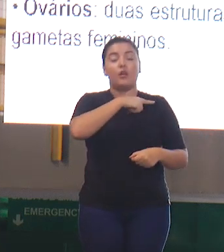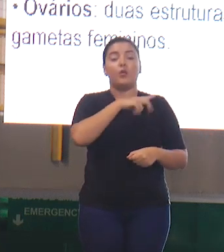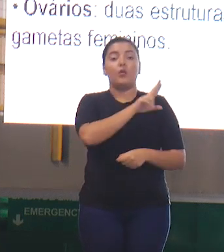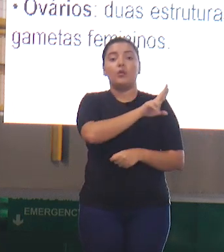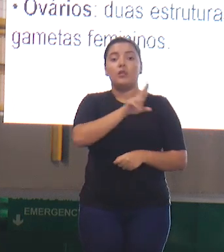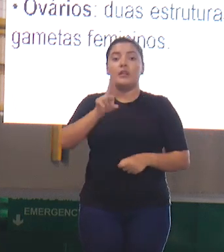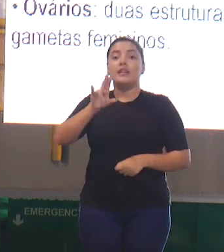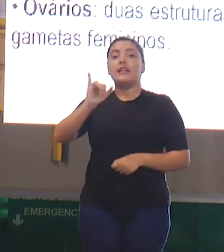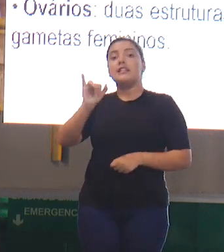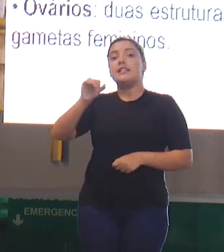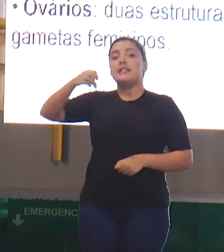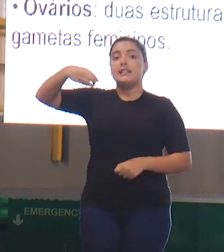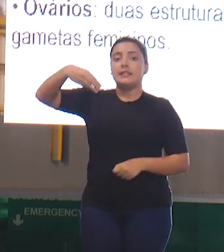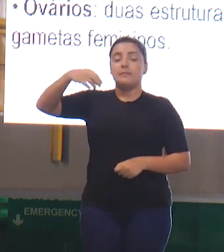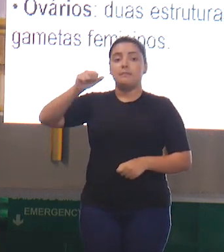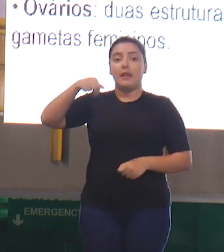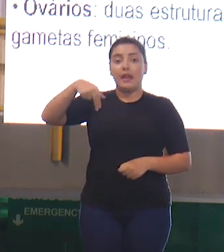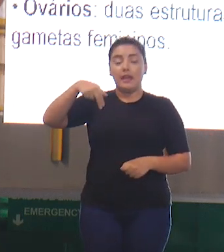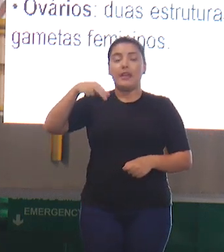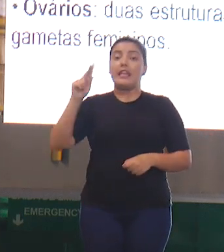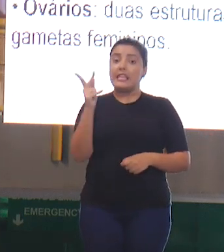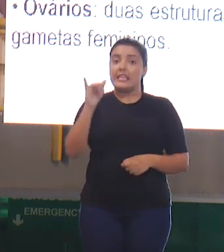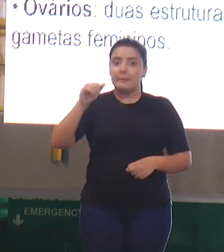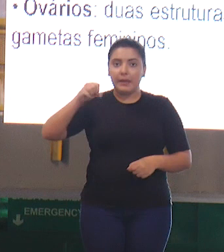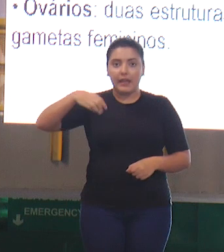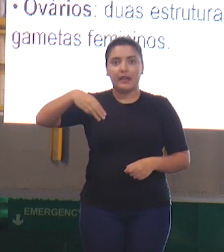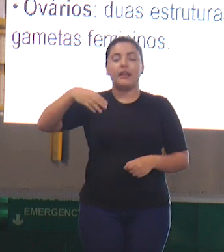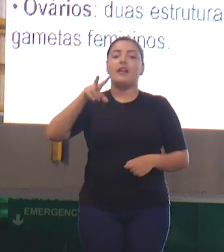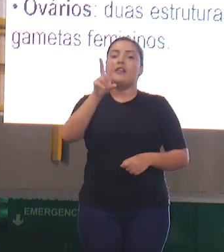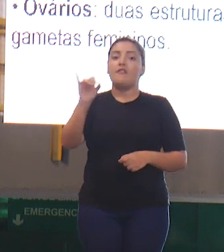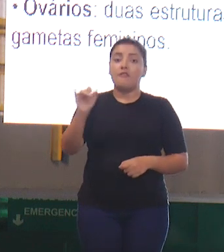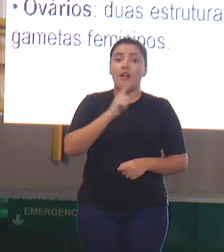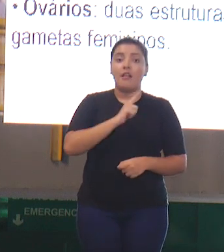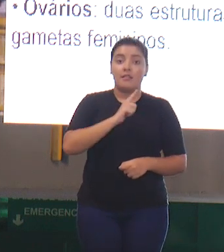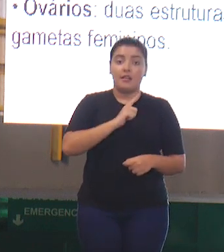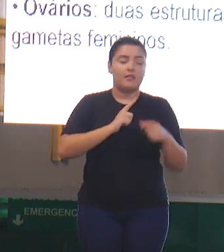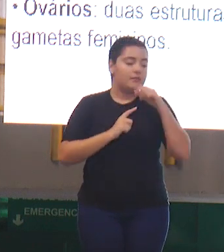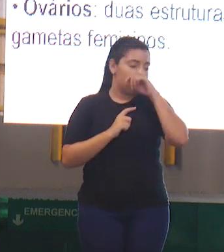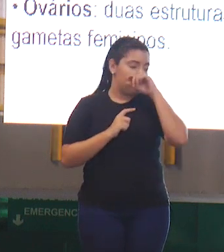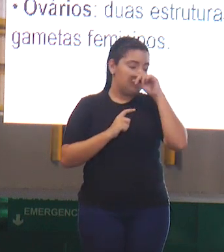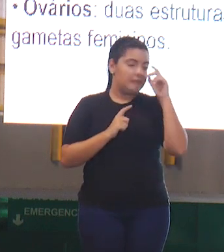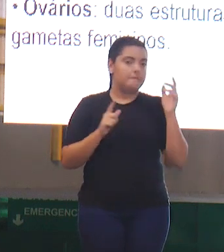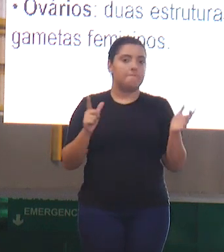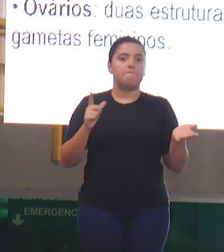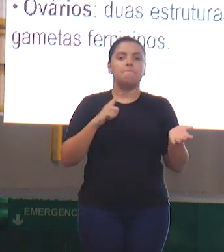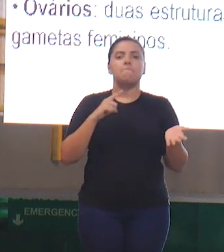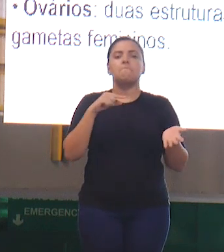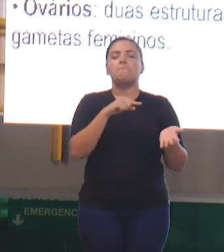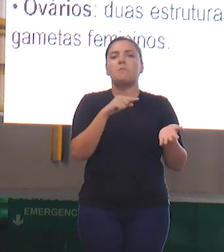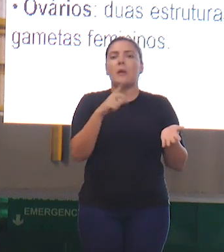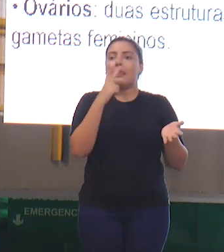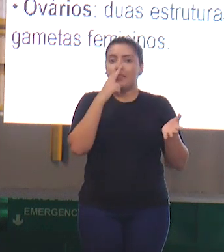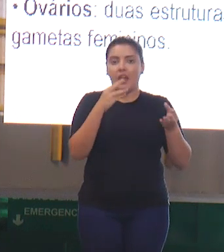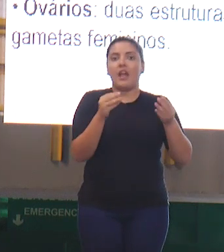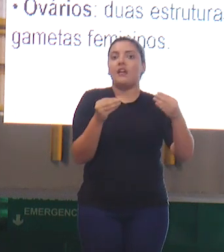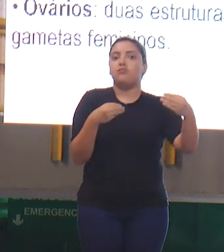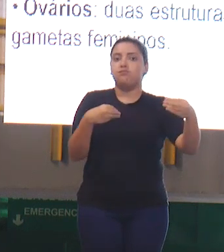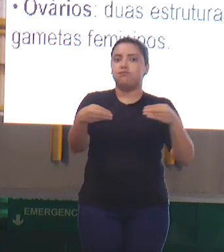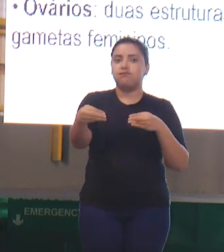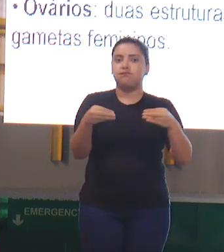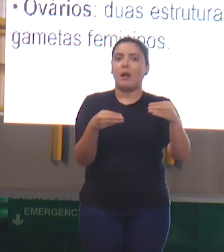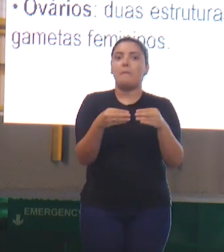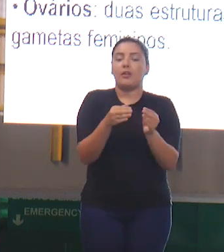chamado de ímen. Esse ímen vai ser uma peça que ela tem uma certa